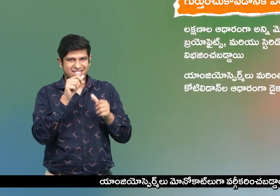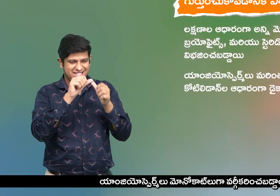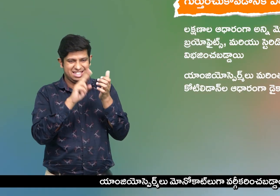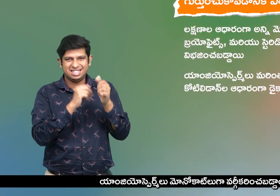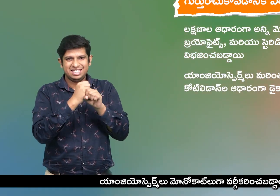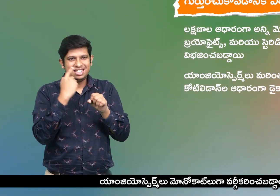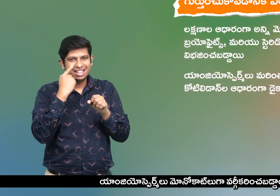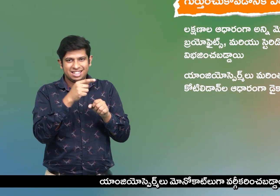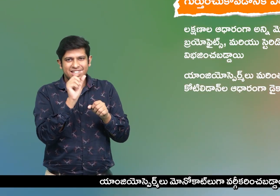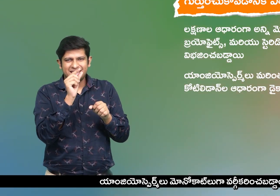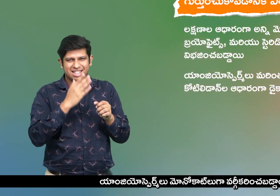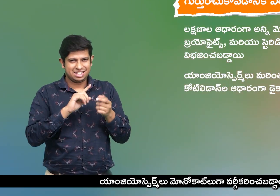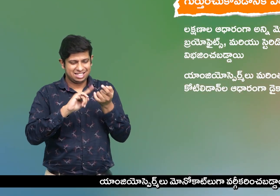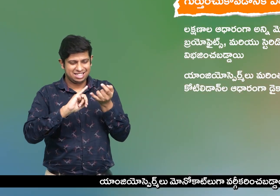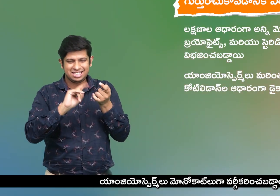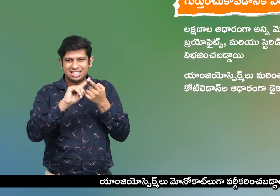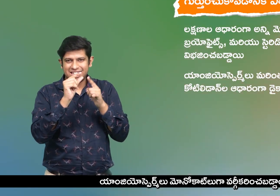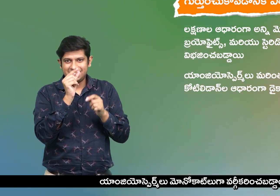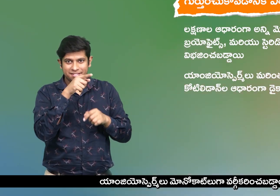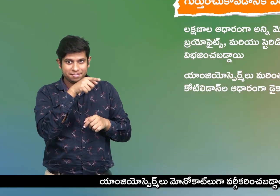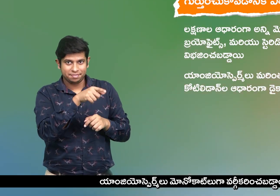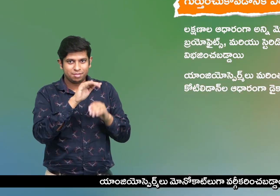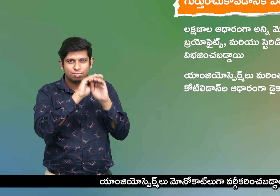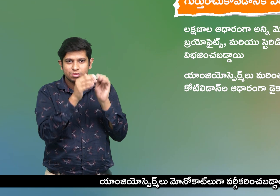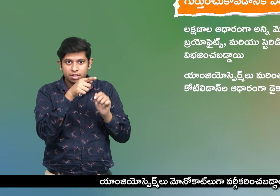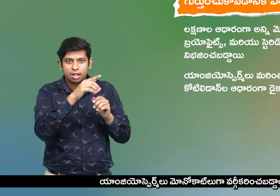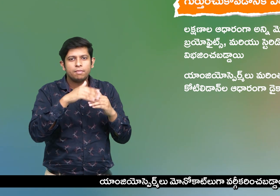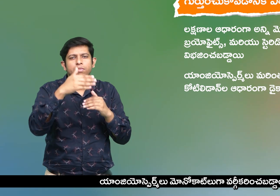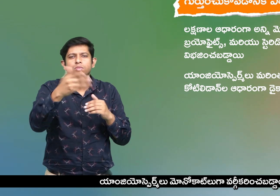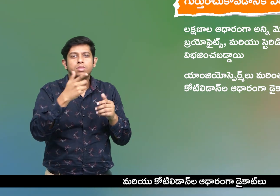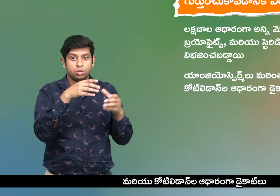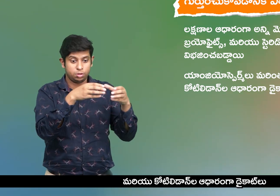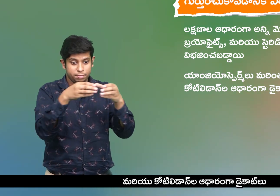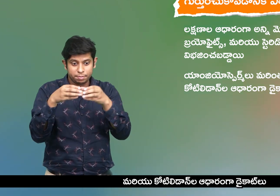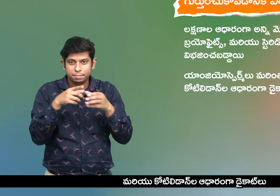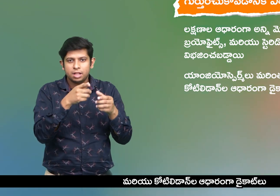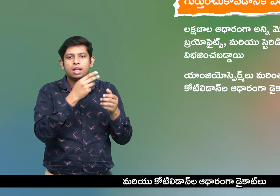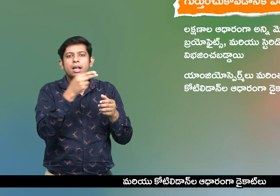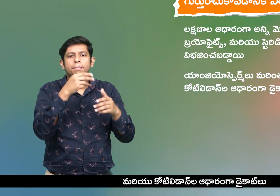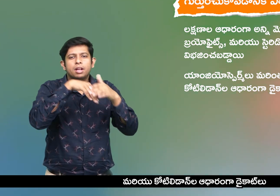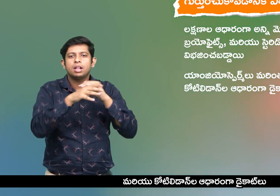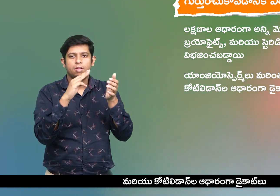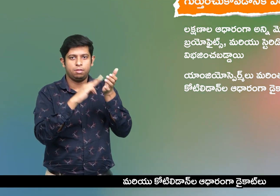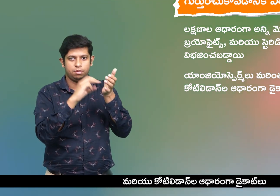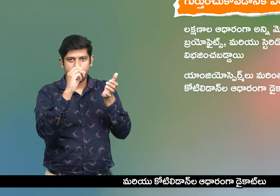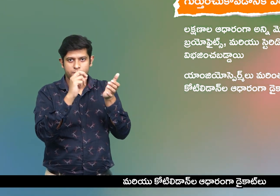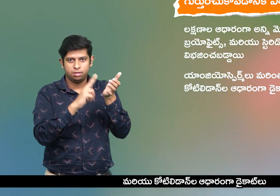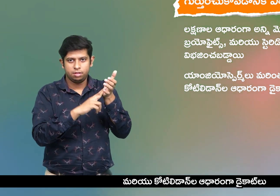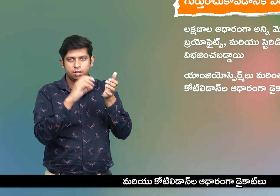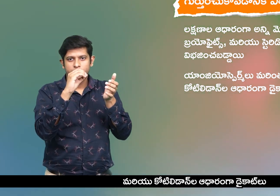యాంజియోస్పర్మ్లను మోనోకోట్లుగా మరింత వర్గీకరించారు మరియు కోటిలెడన్స్ ఆధారంగా